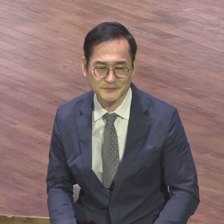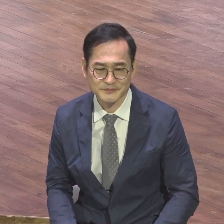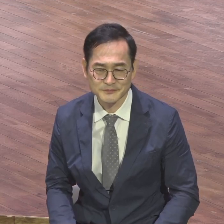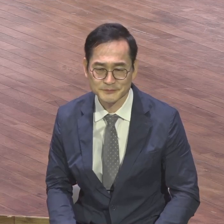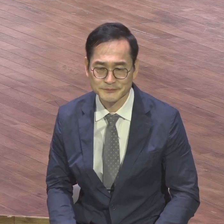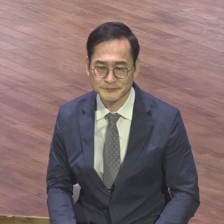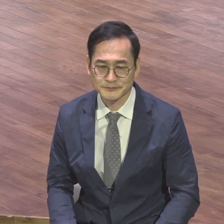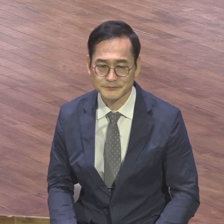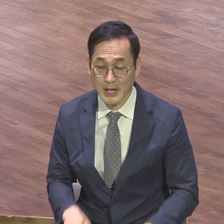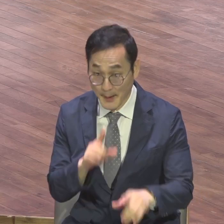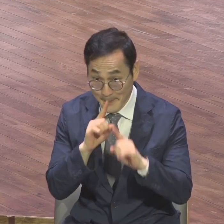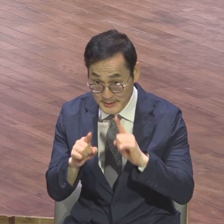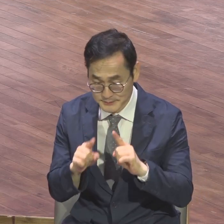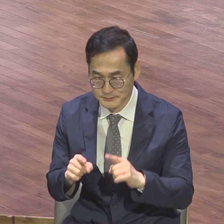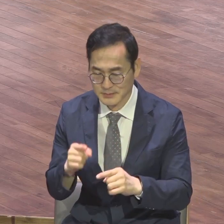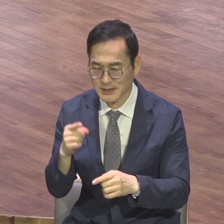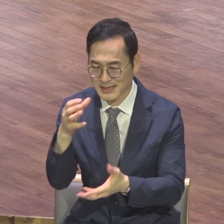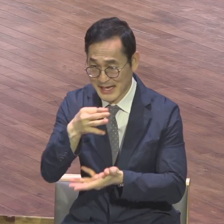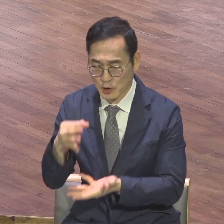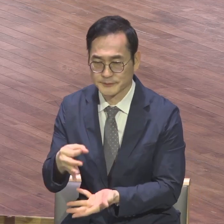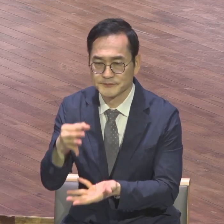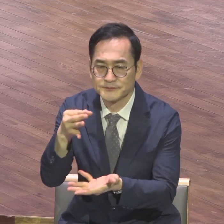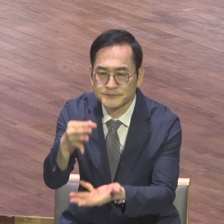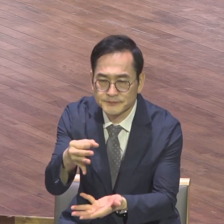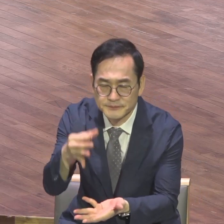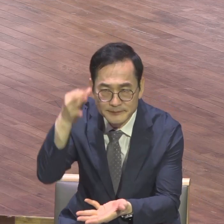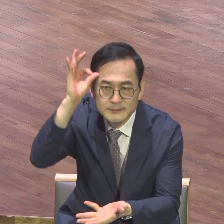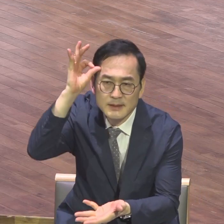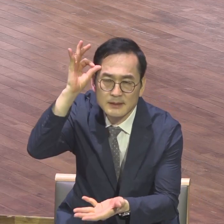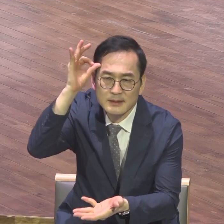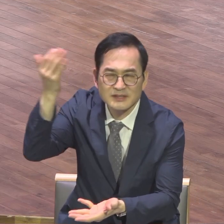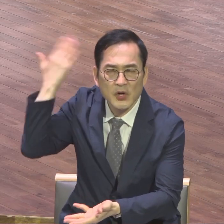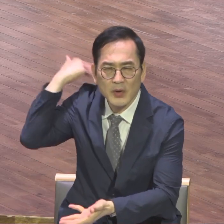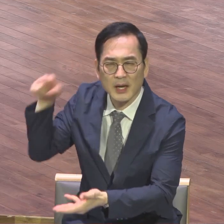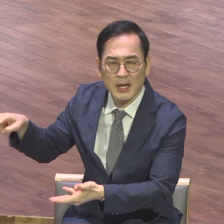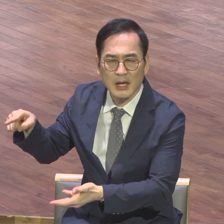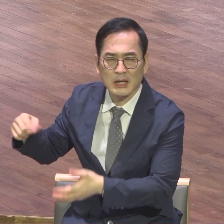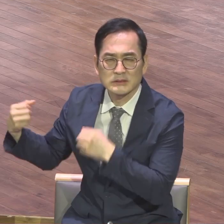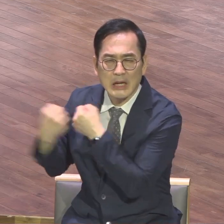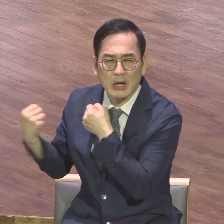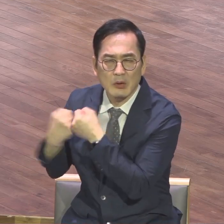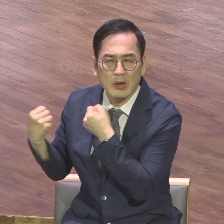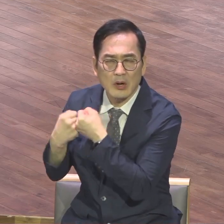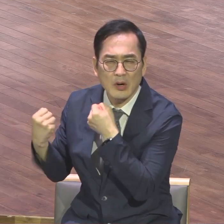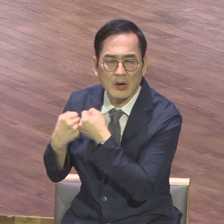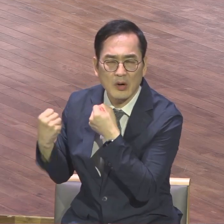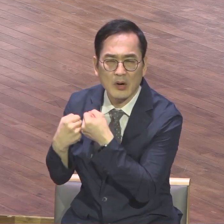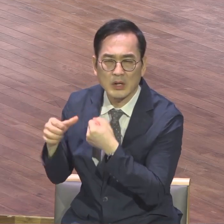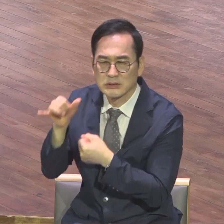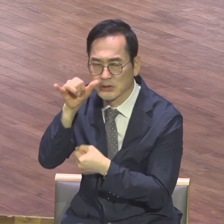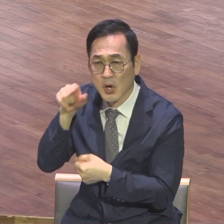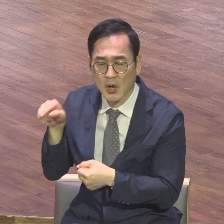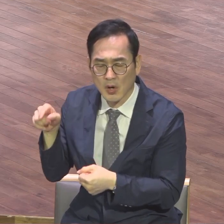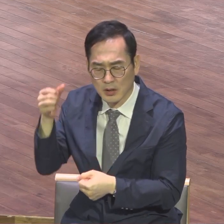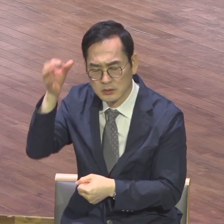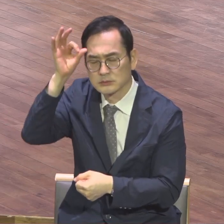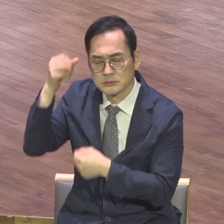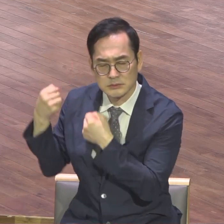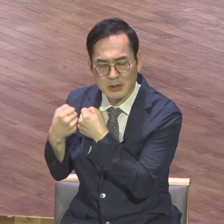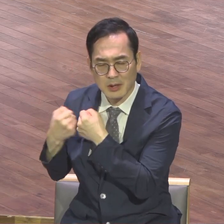예물을 제단에 드리려다가 거기서 너 형제에게 원망을 들을 만한 일이 있는 것이